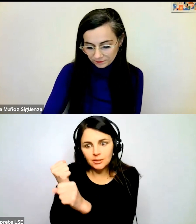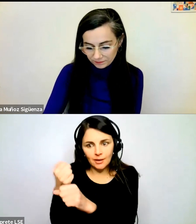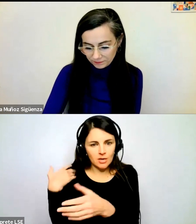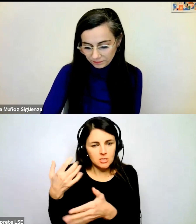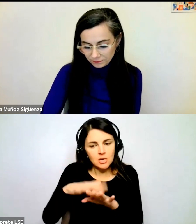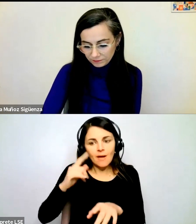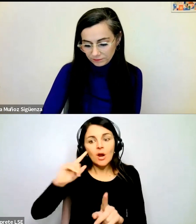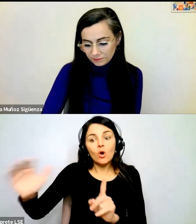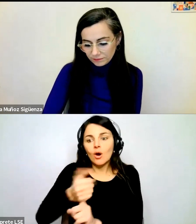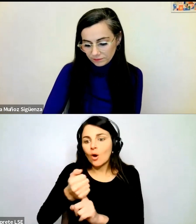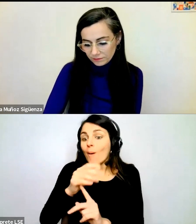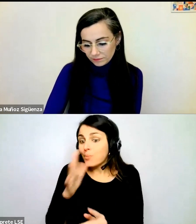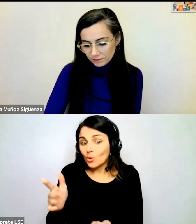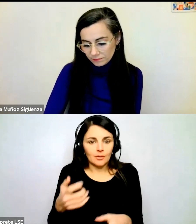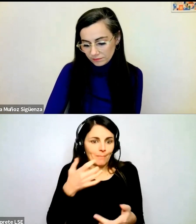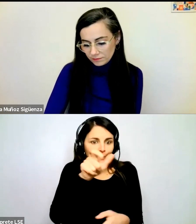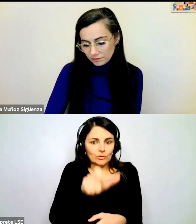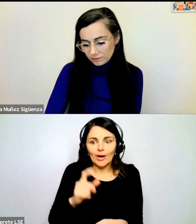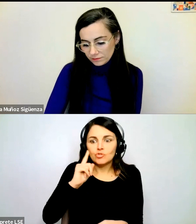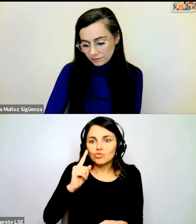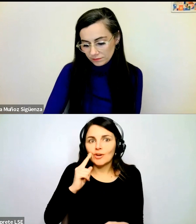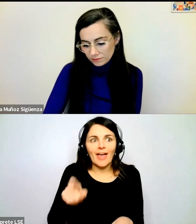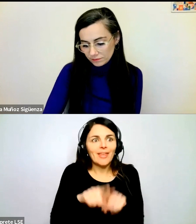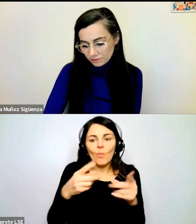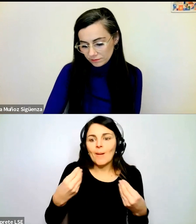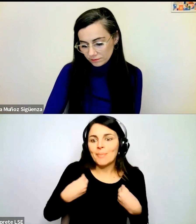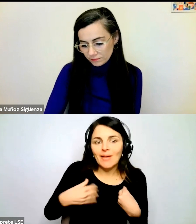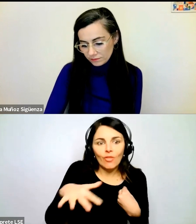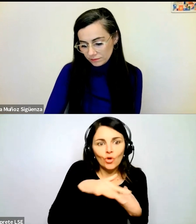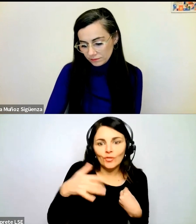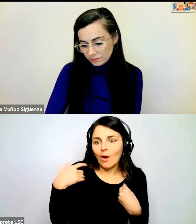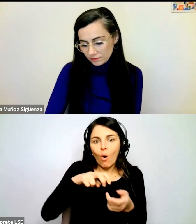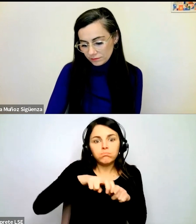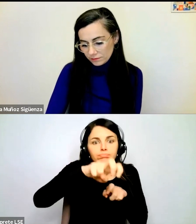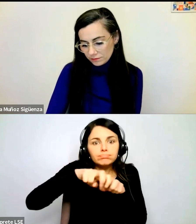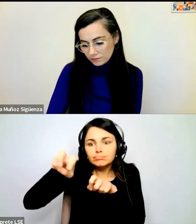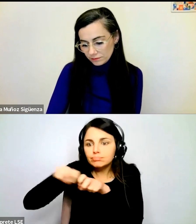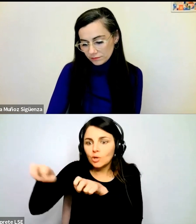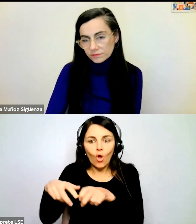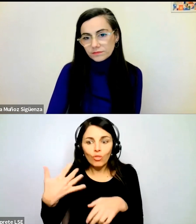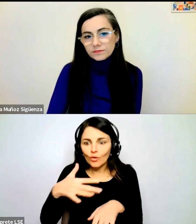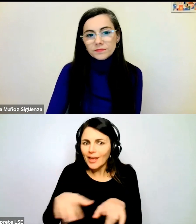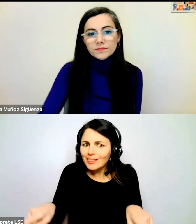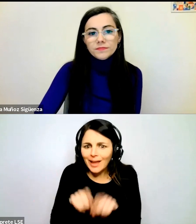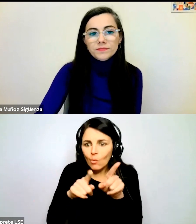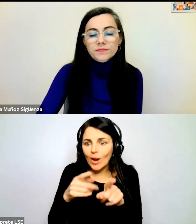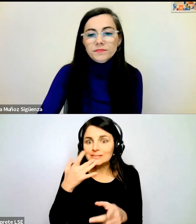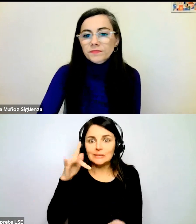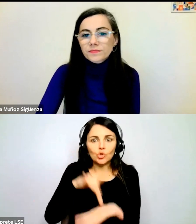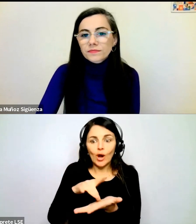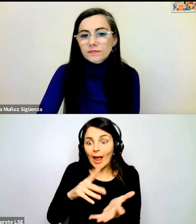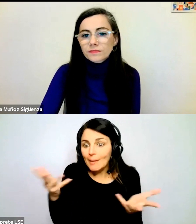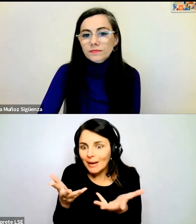que sea, y se desplace al territorio que quiera dentro de España, pueda, y de Europa por